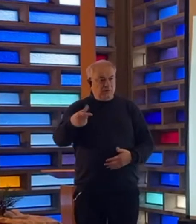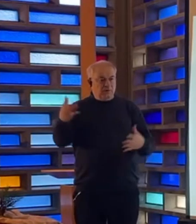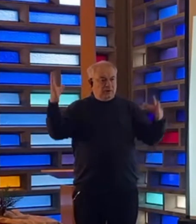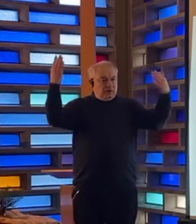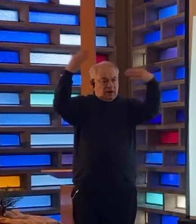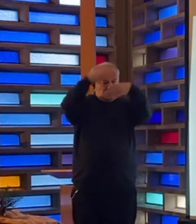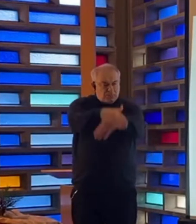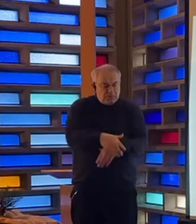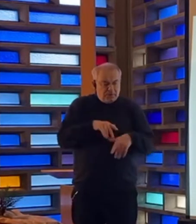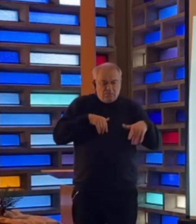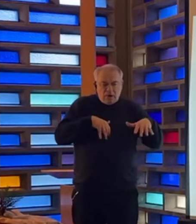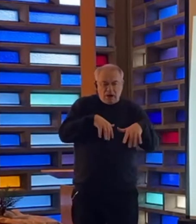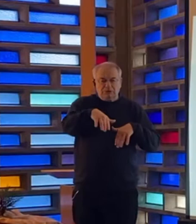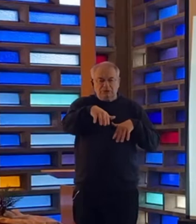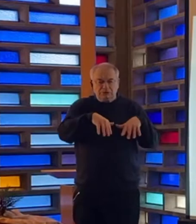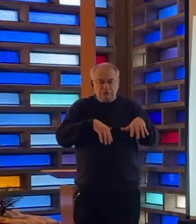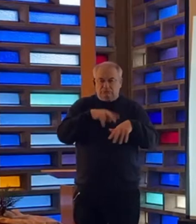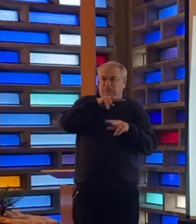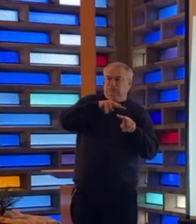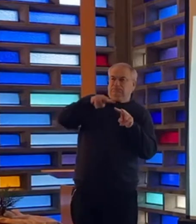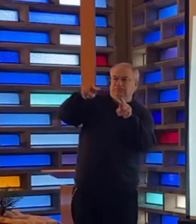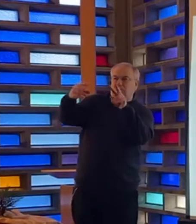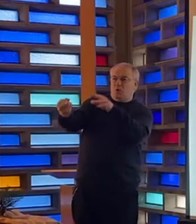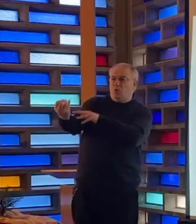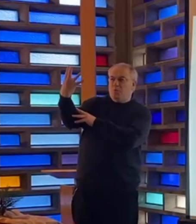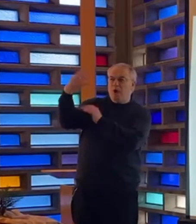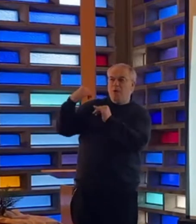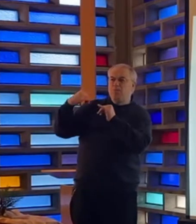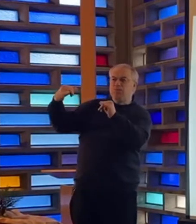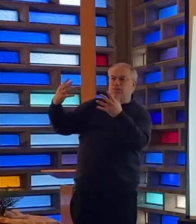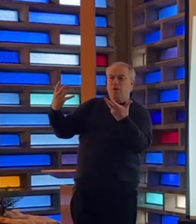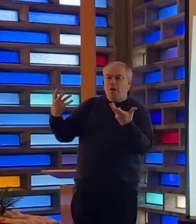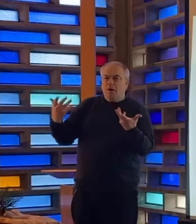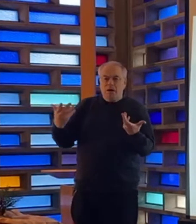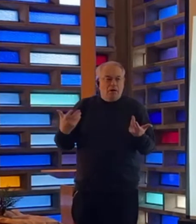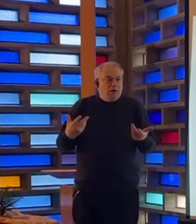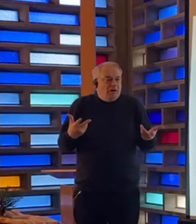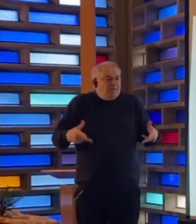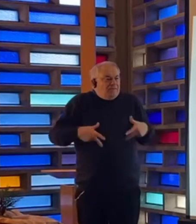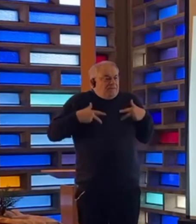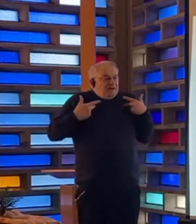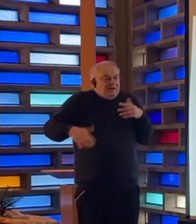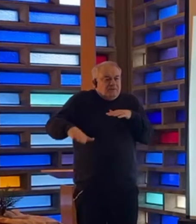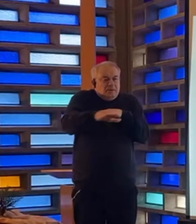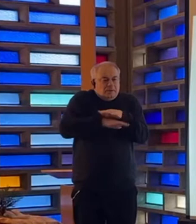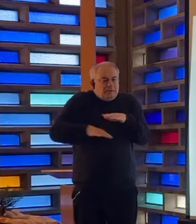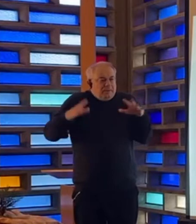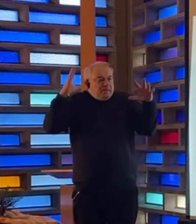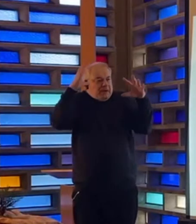nuit voit une grande lumière. Pour ceux qui vivent dans le pays de l'obscurité,